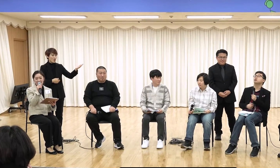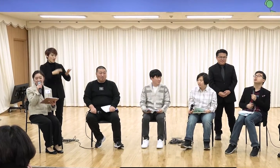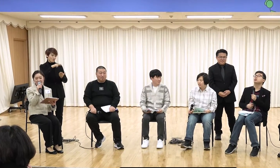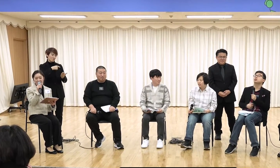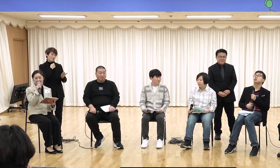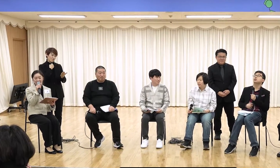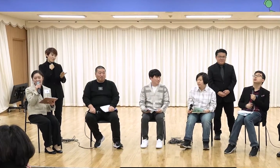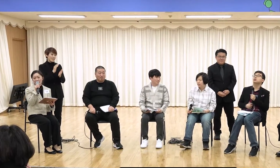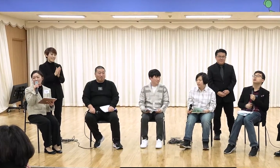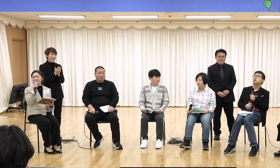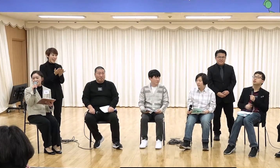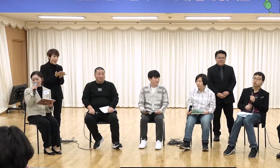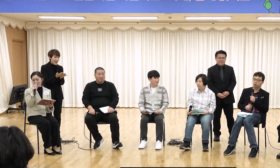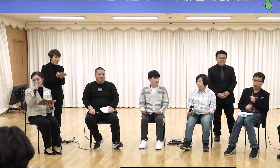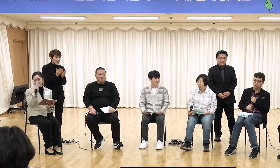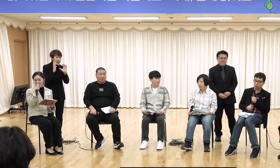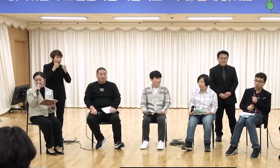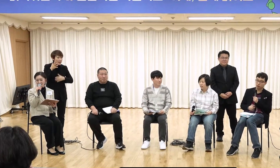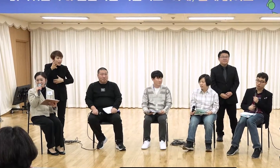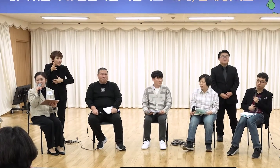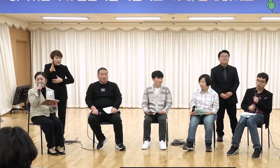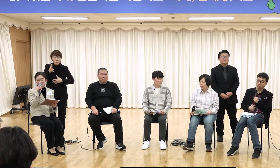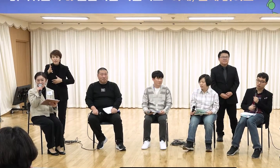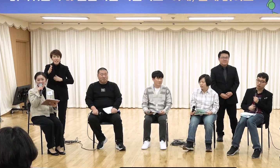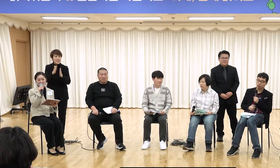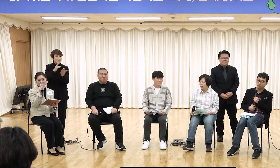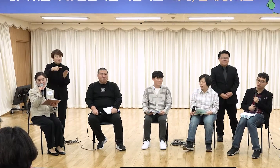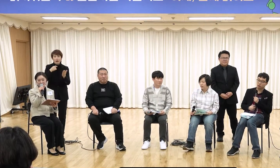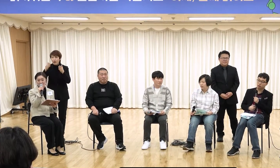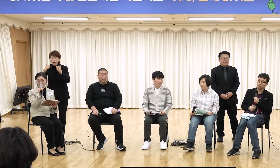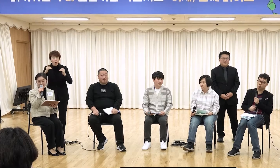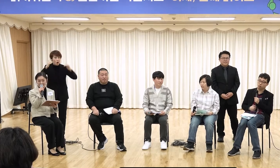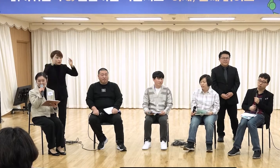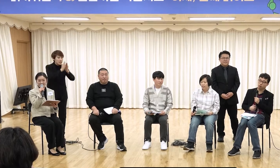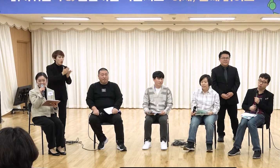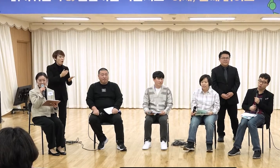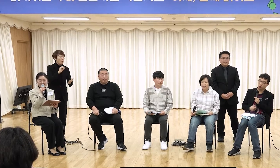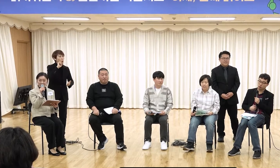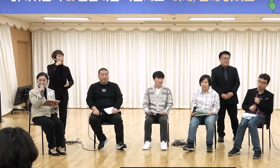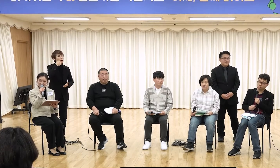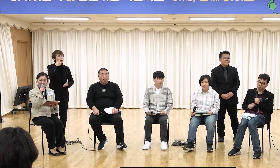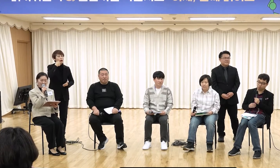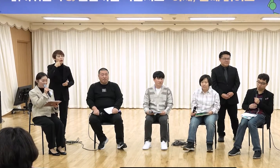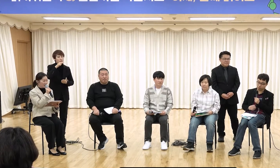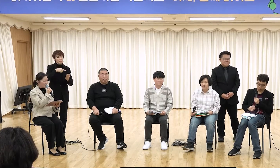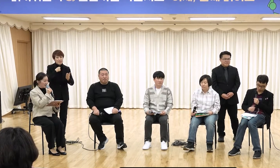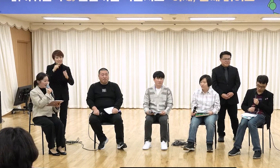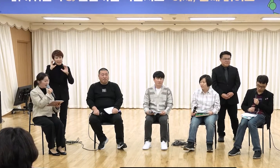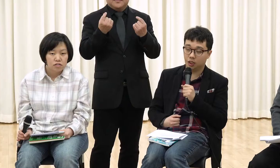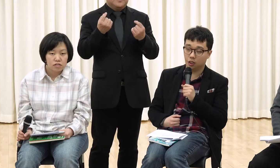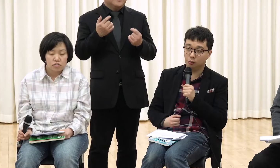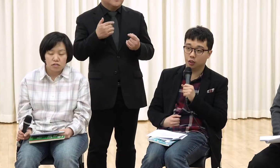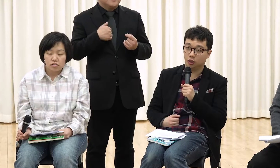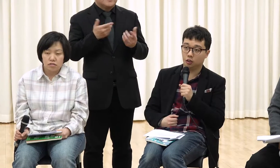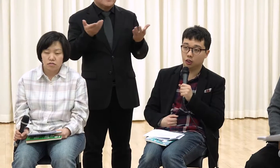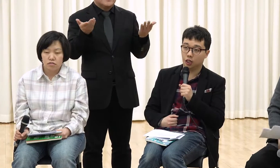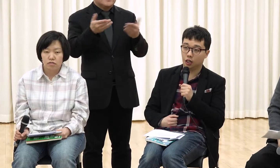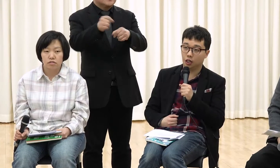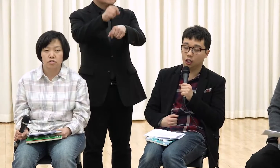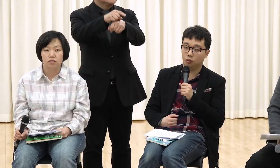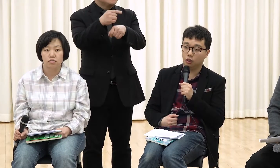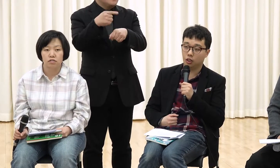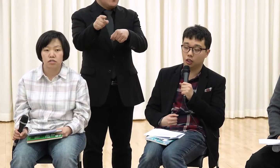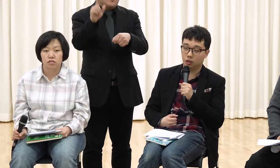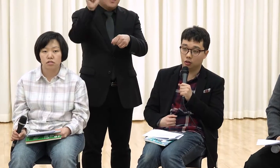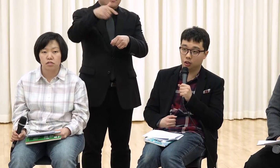싶은 책이 다 어린이 도서에 몰려있다 하더라고요. 그만큼 성인을 위한 책이 어렵다 이런 이야기가 저는 기억에 남았습니다. 직업의